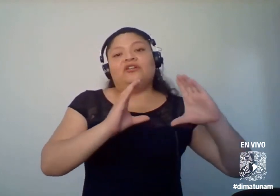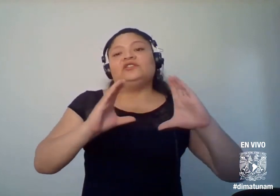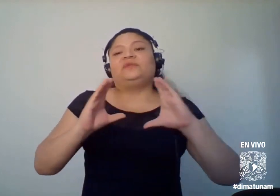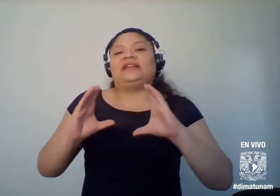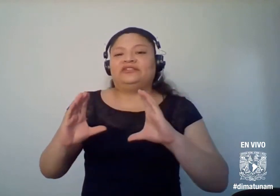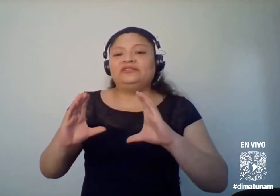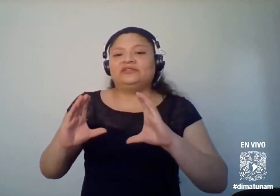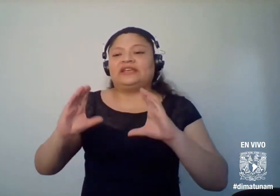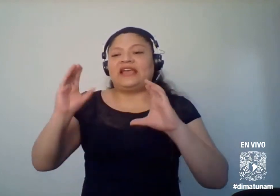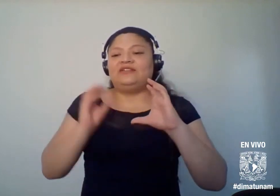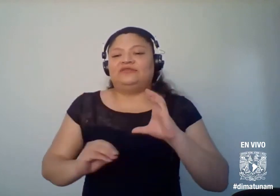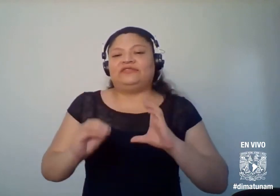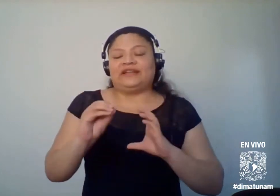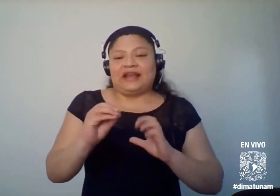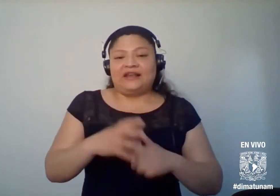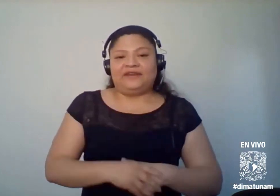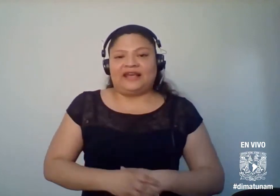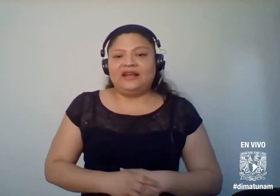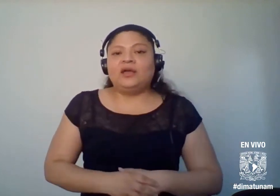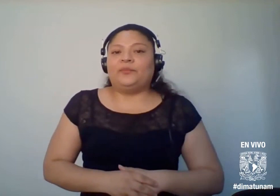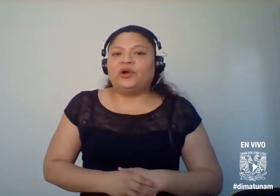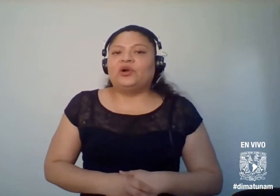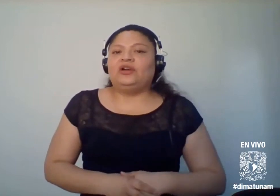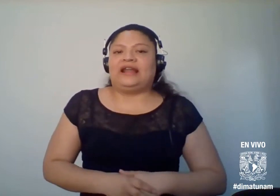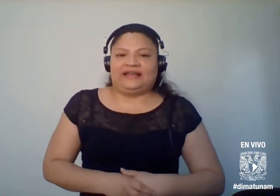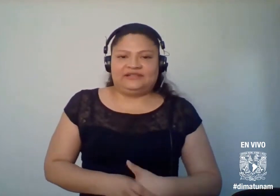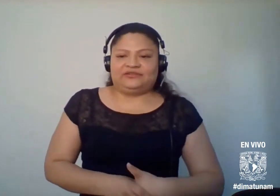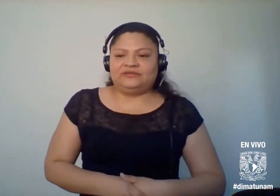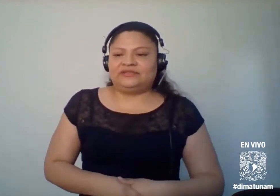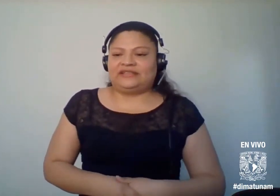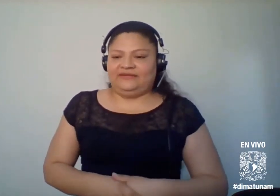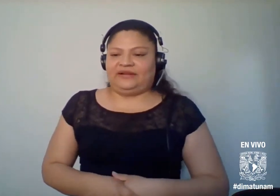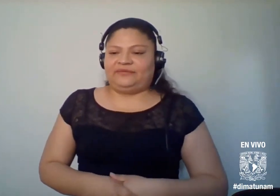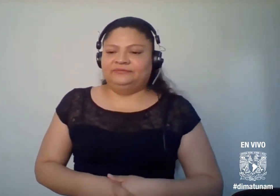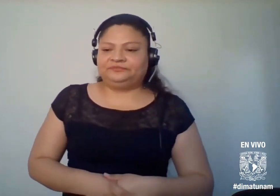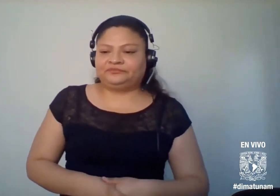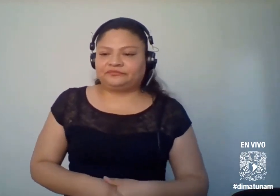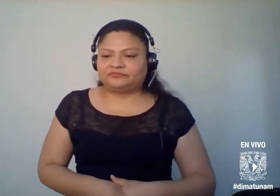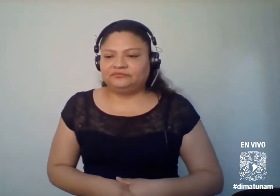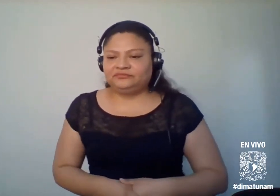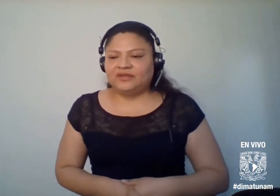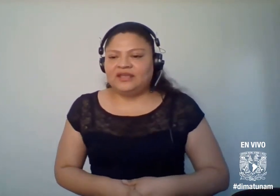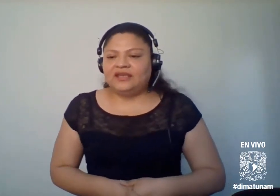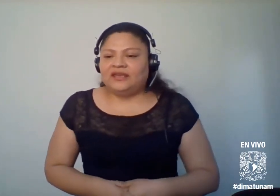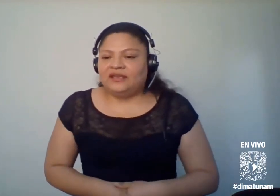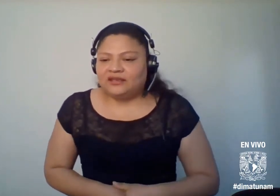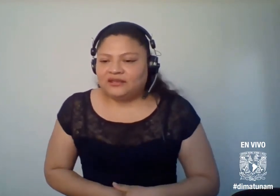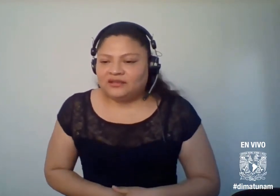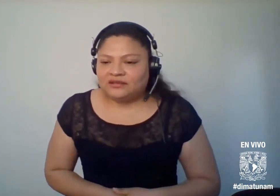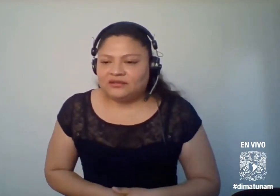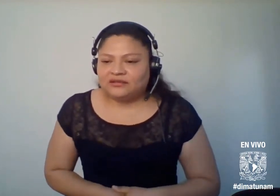Primero pongo los objetos y al final pongo la acción, el verbo.